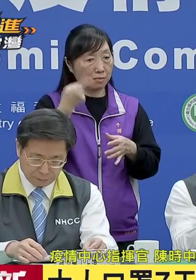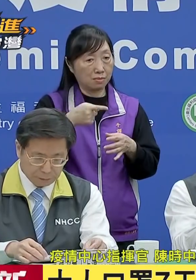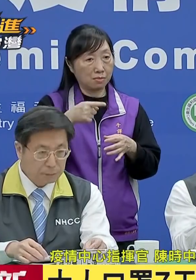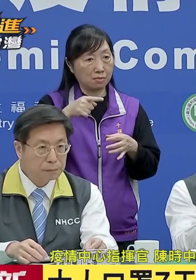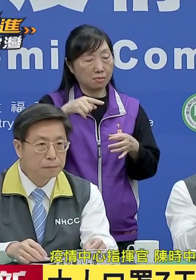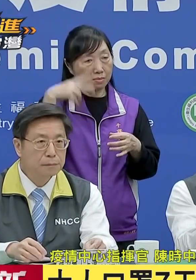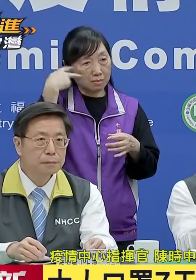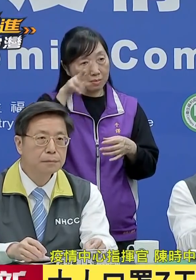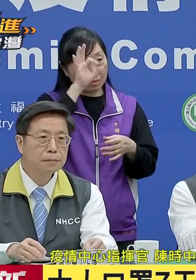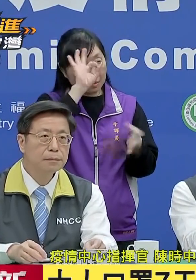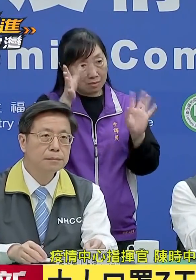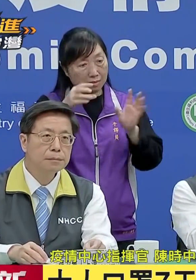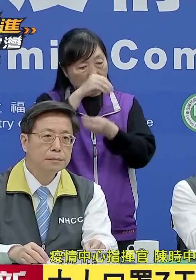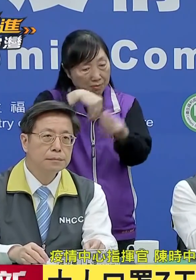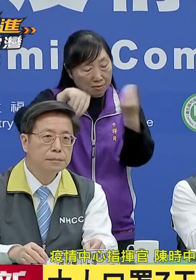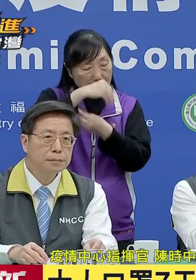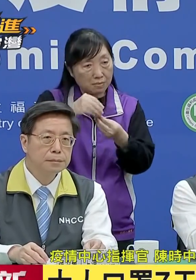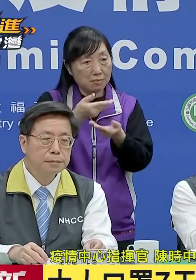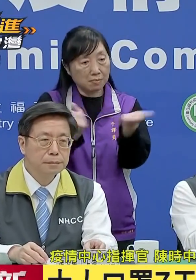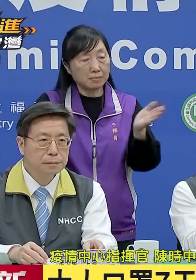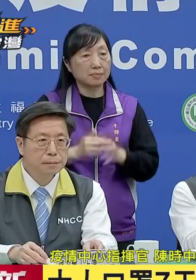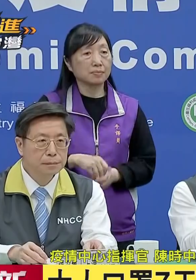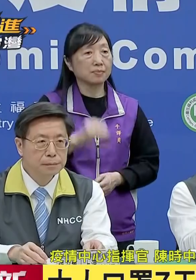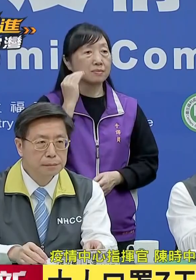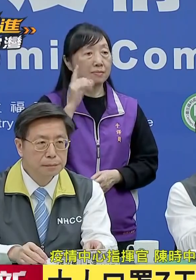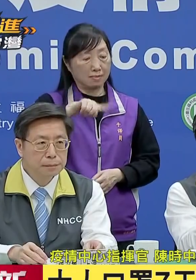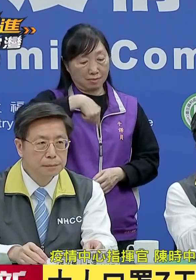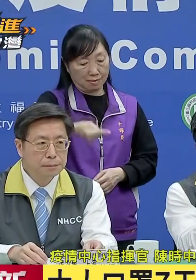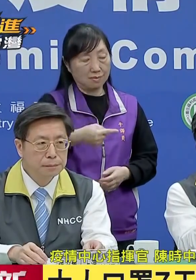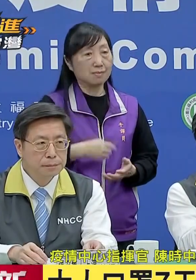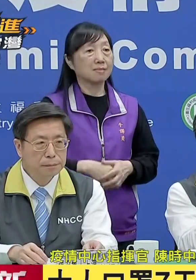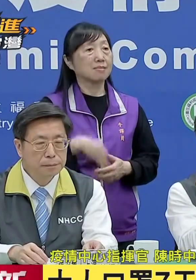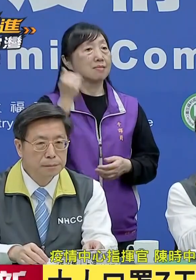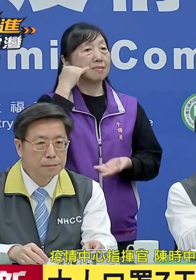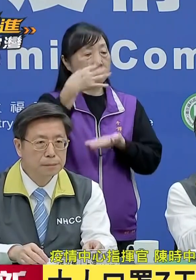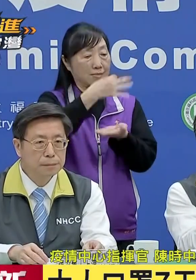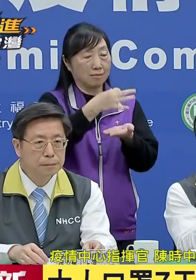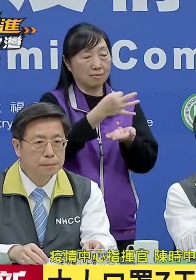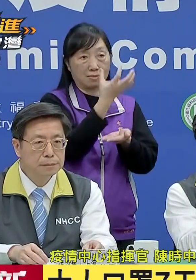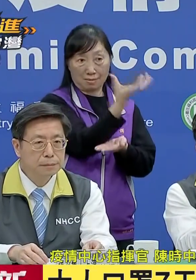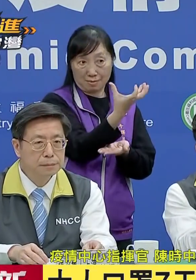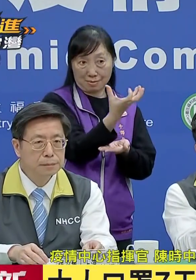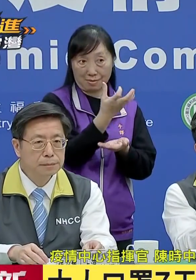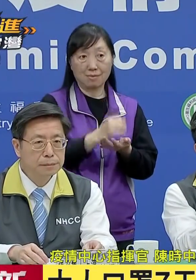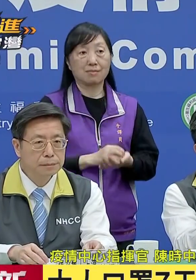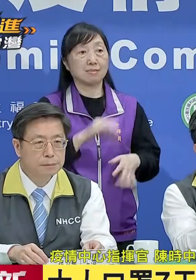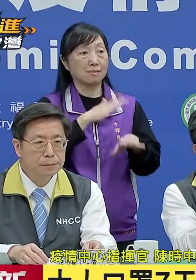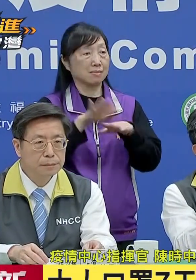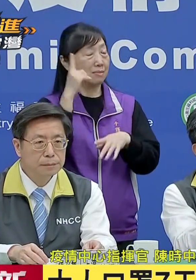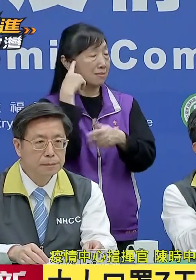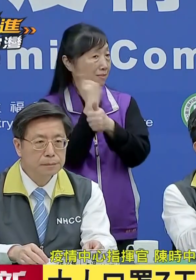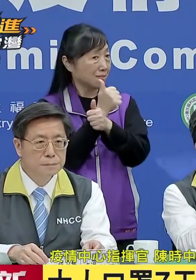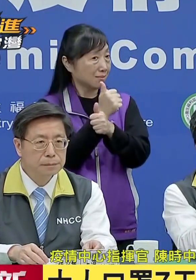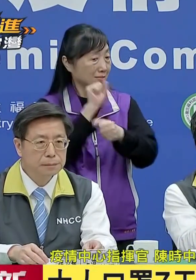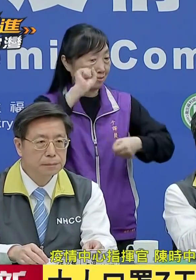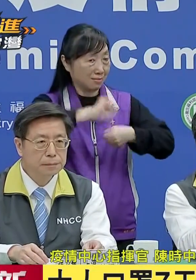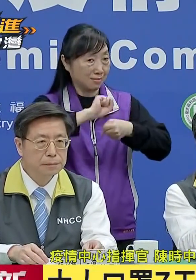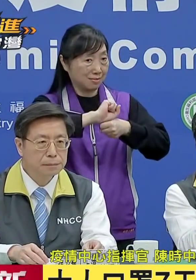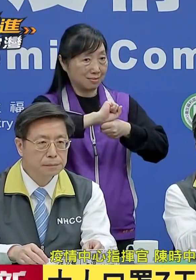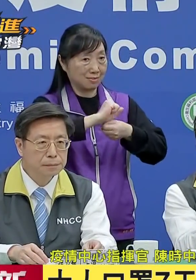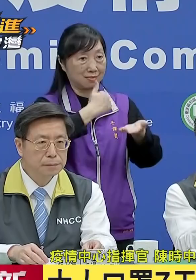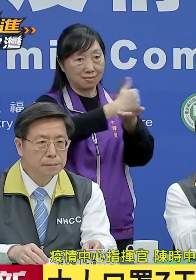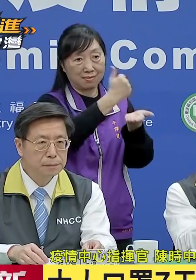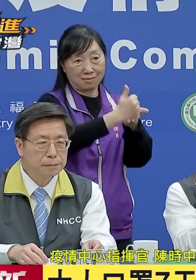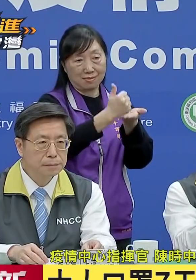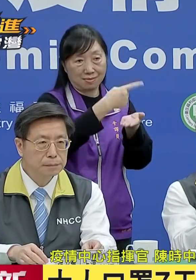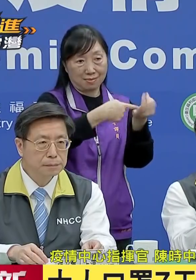后未来在下一波的时候可能考虑。好，对已经就是贩卖比较多的，我们可能考虑就是增加它的一个